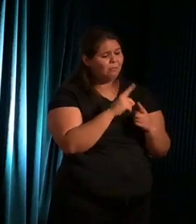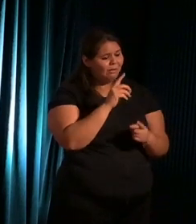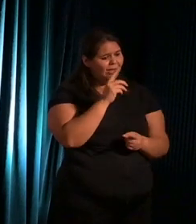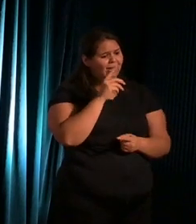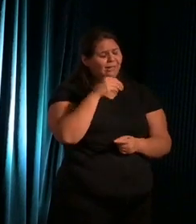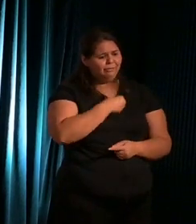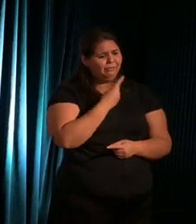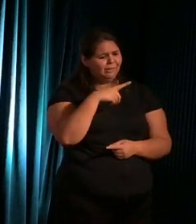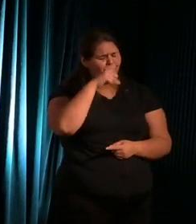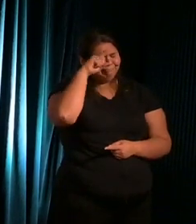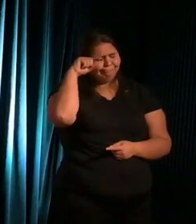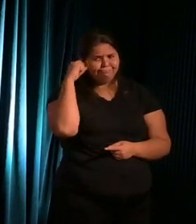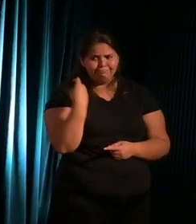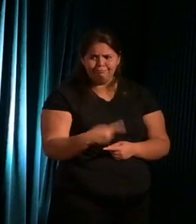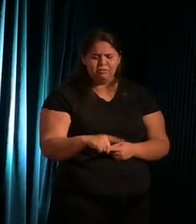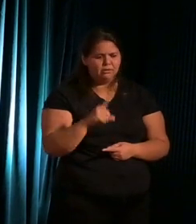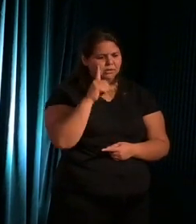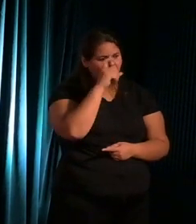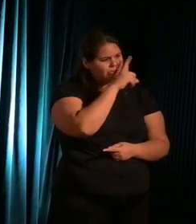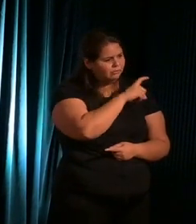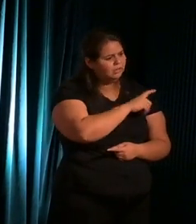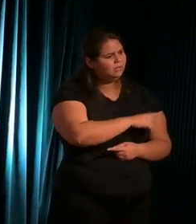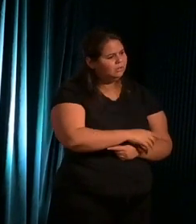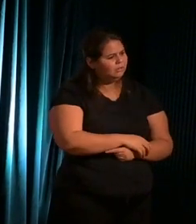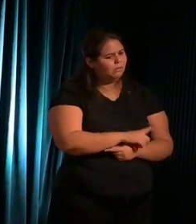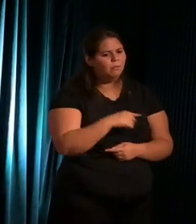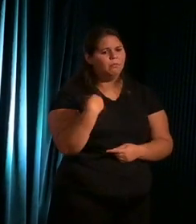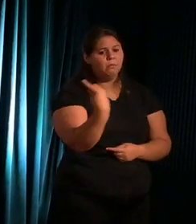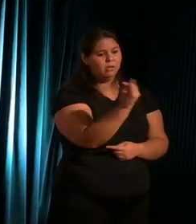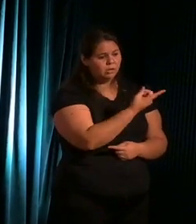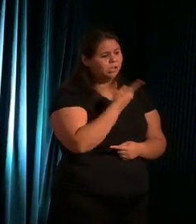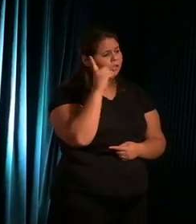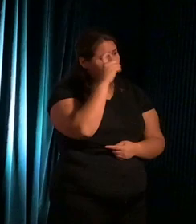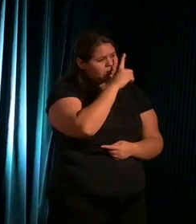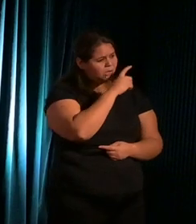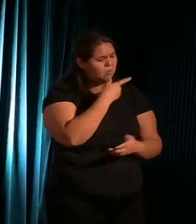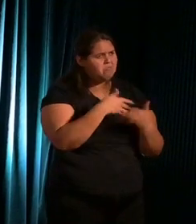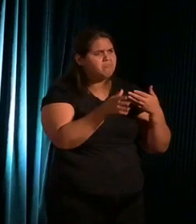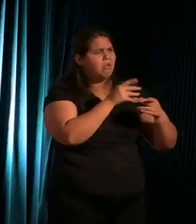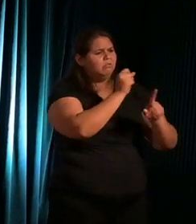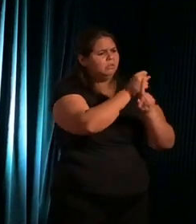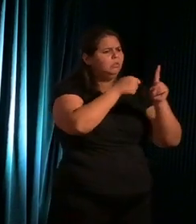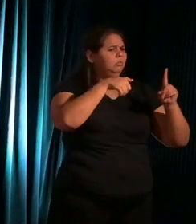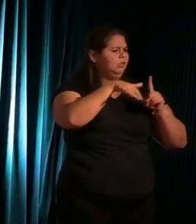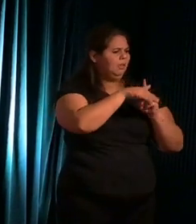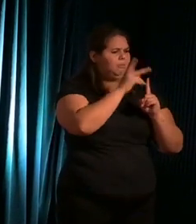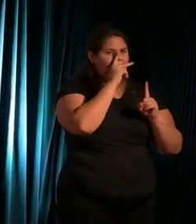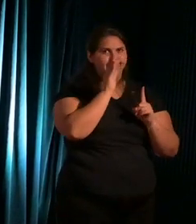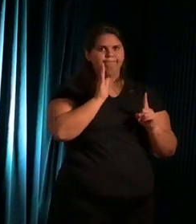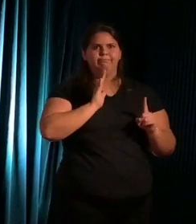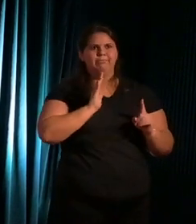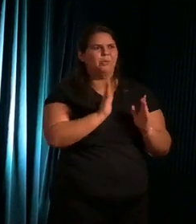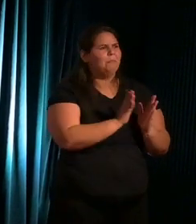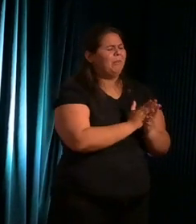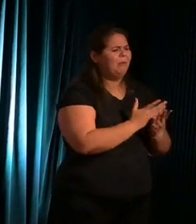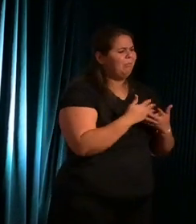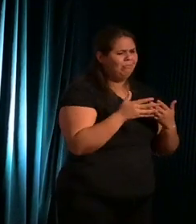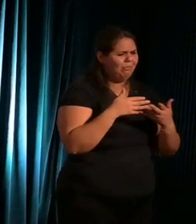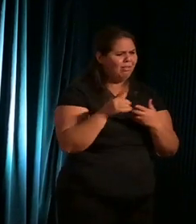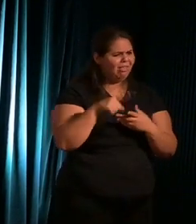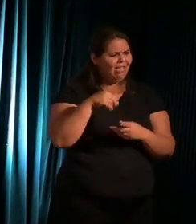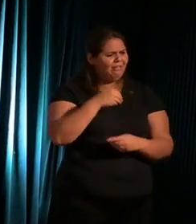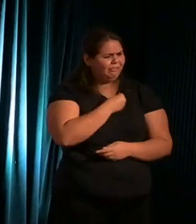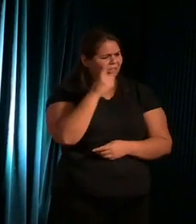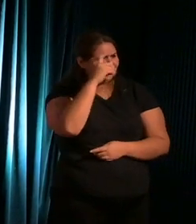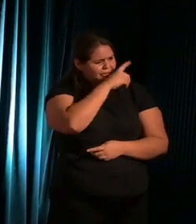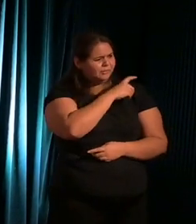é dura para todos nós, em qualquer nível de sociedade. E de que maneira a